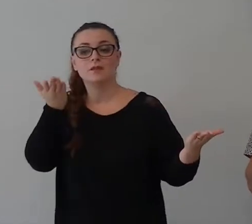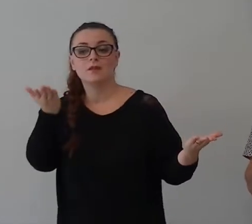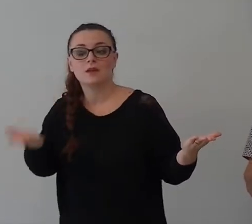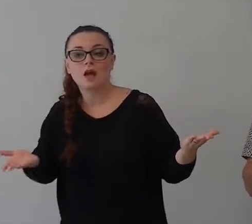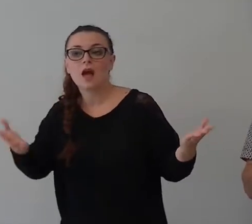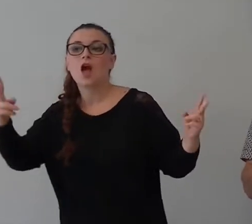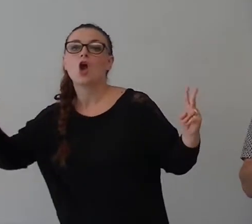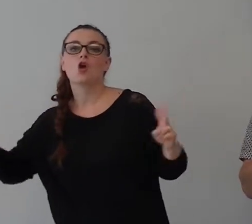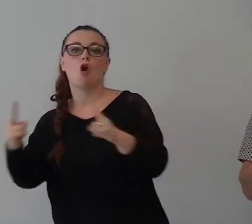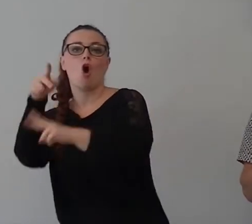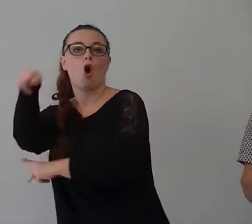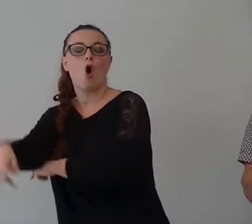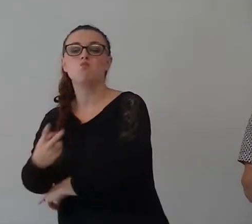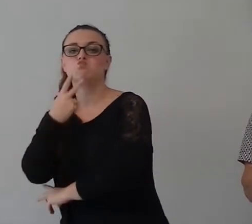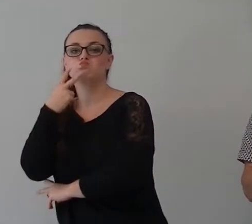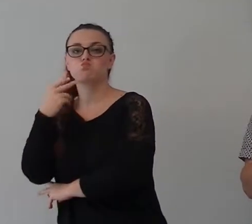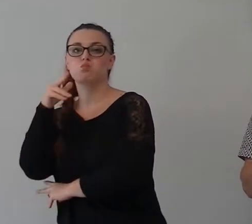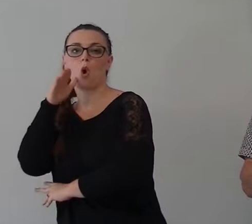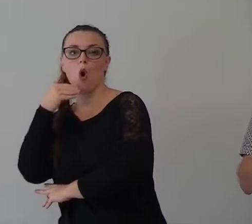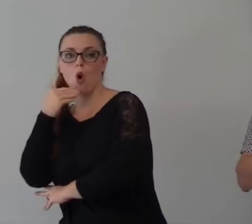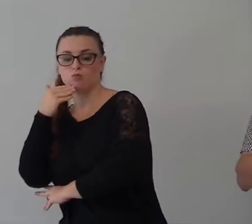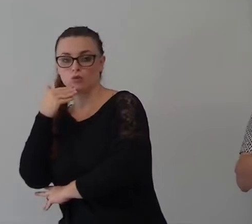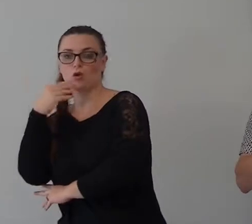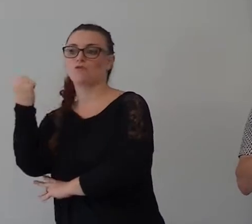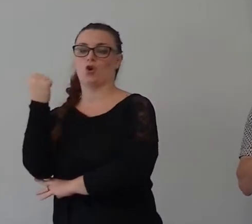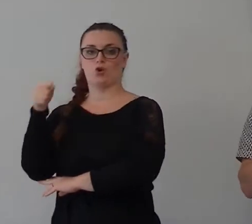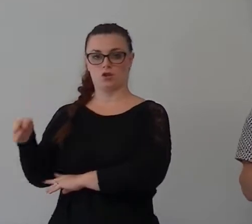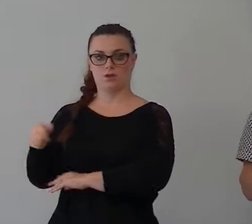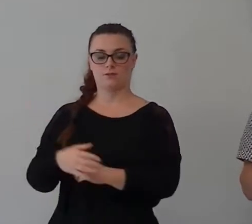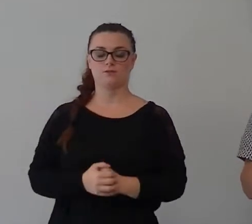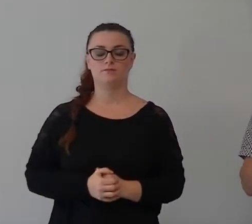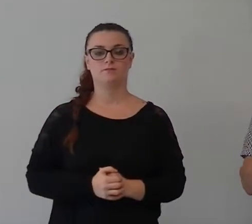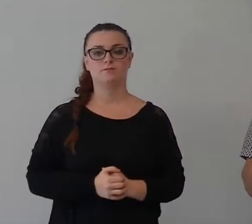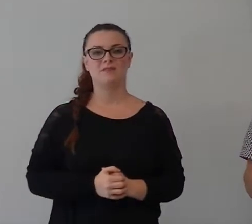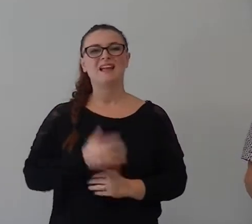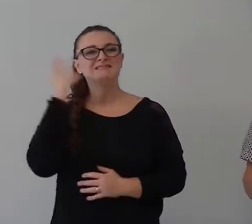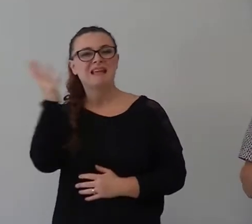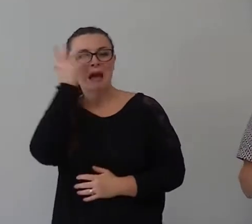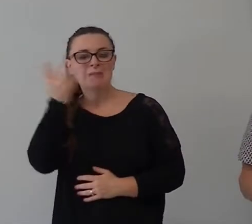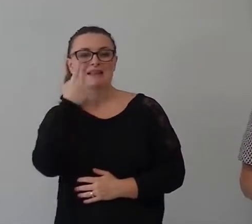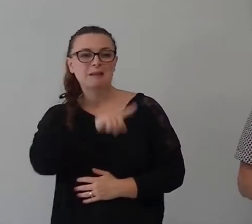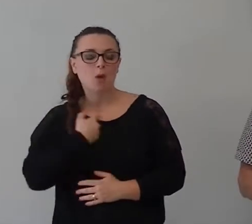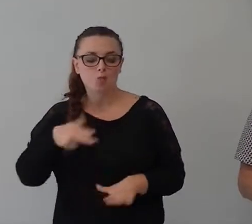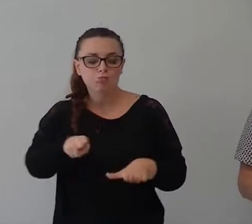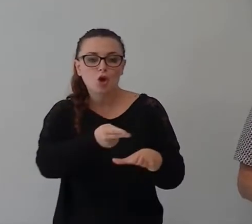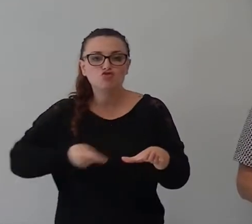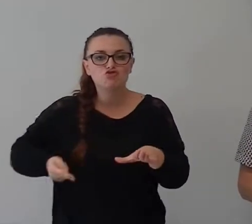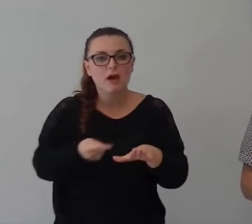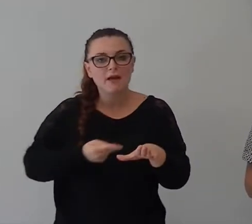e incontra un uomo forte. Abbiamo il progetto di un meraviglioso miracolo del